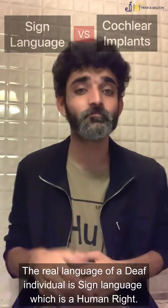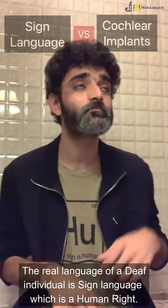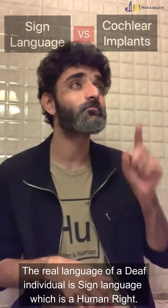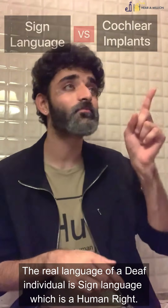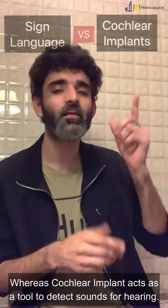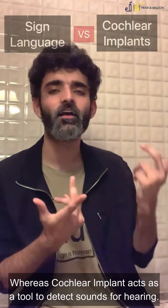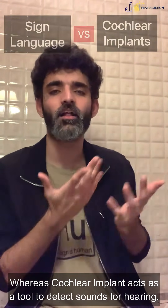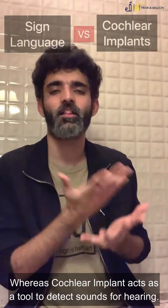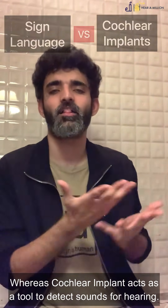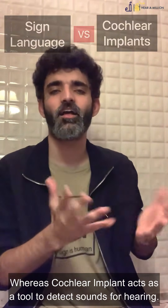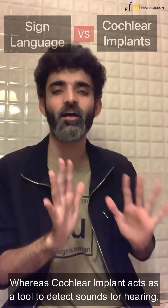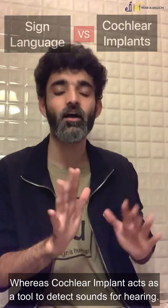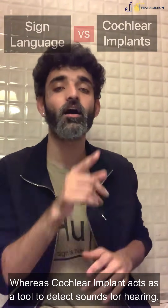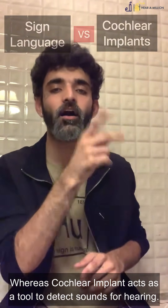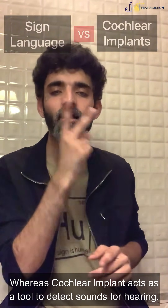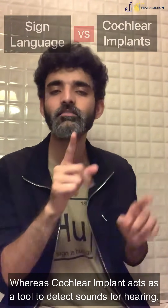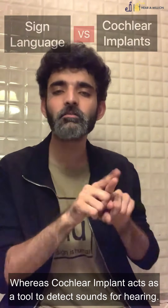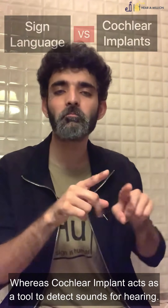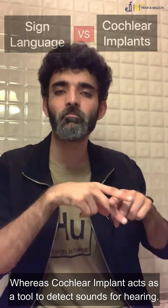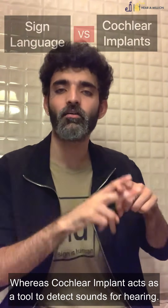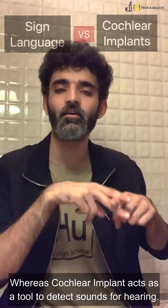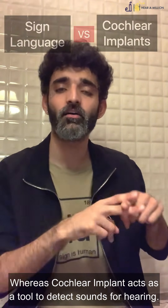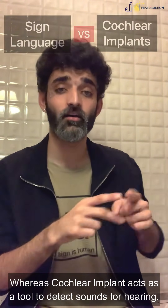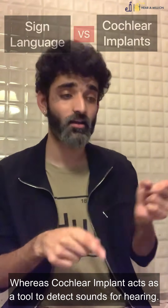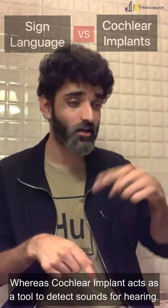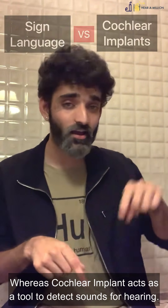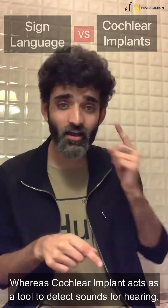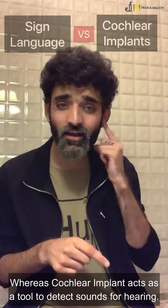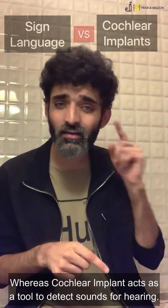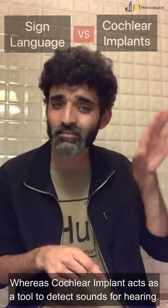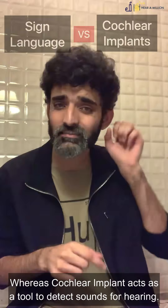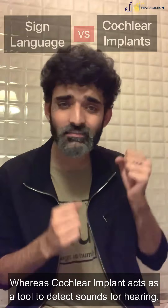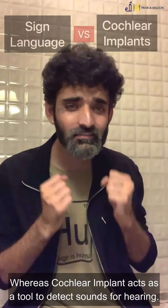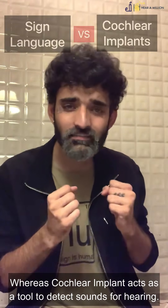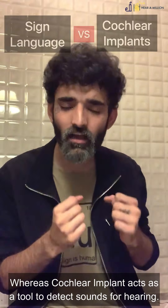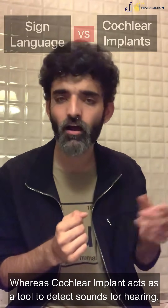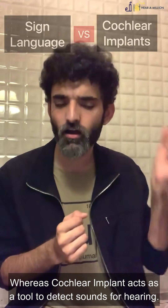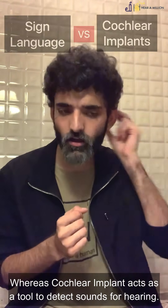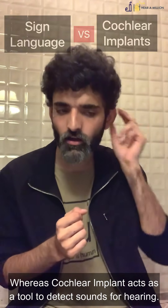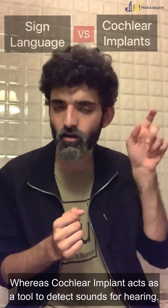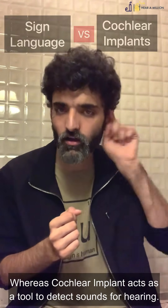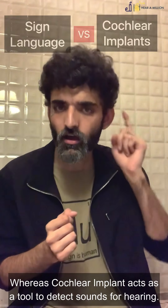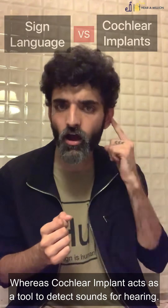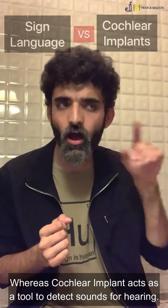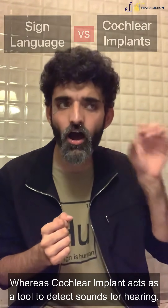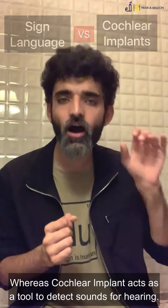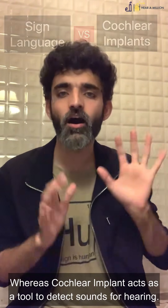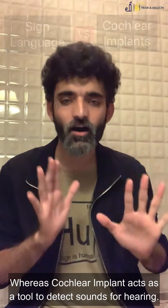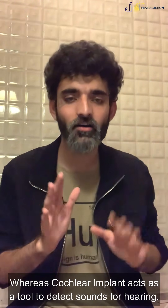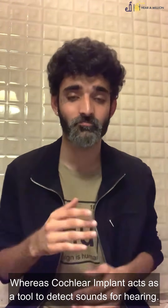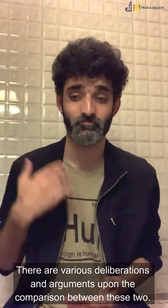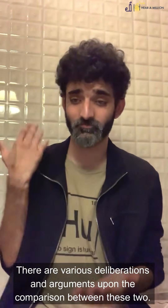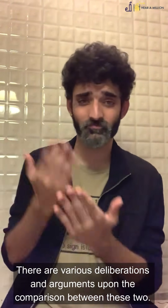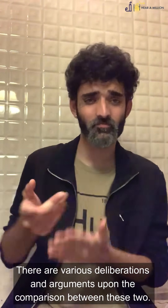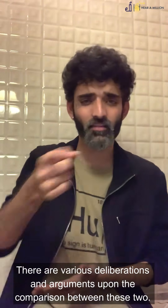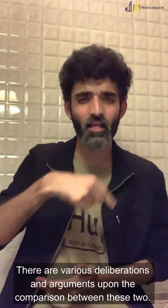की भाषा है जो कि उनका मानवीय अधिकार है, और कॉक्लियर इम्प्लांट एक टूल की भांति काम करता है जो कि उनको सुनने में मदद करता